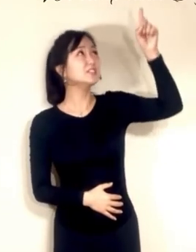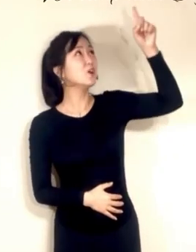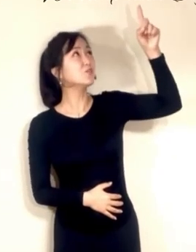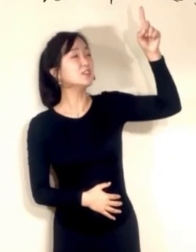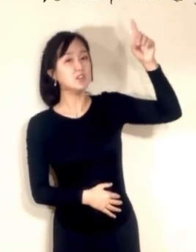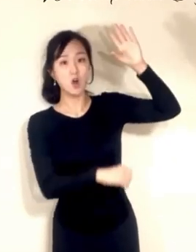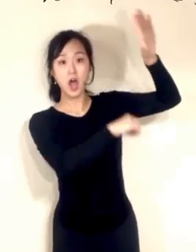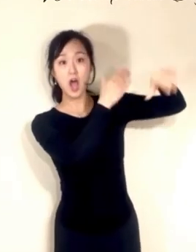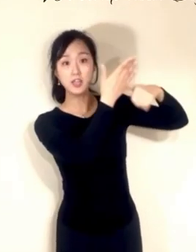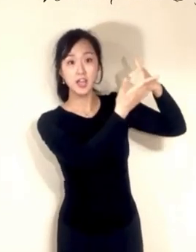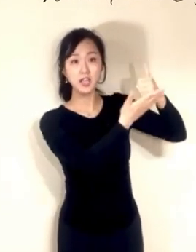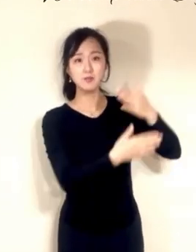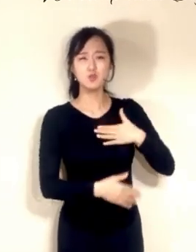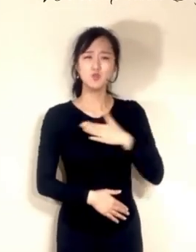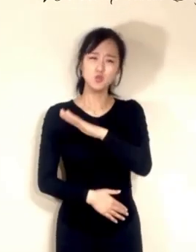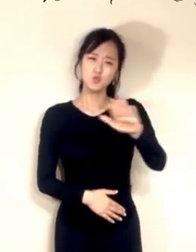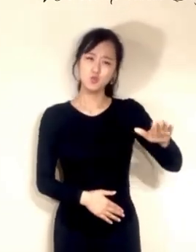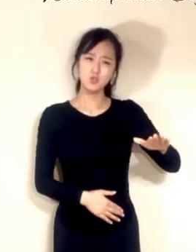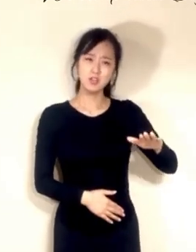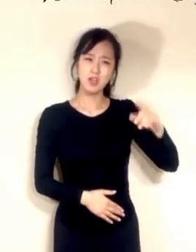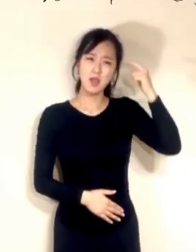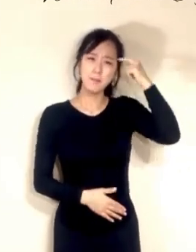평가는 어떻게 되겠습니까?